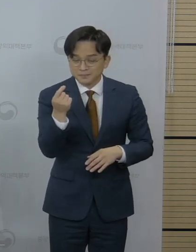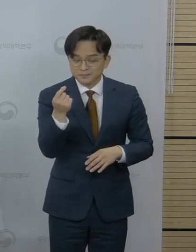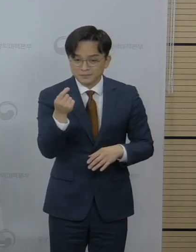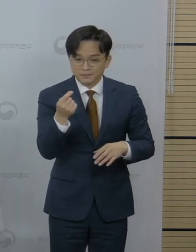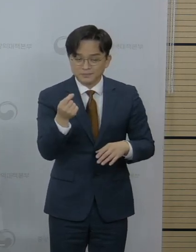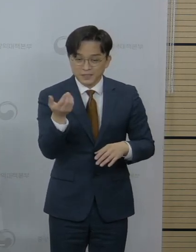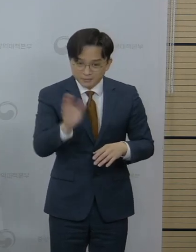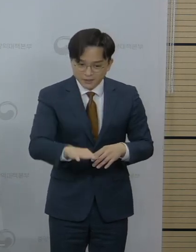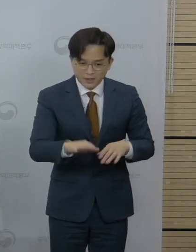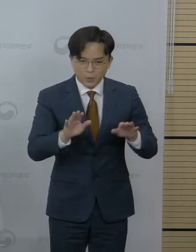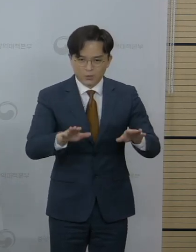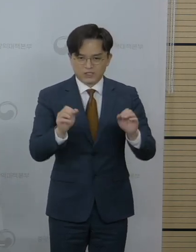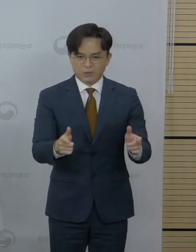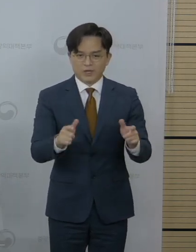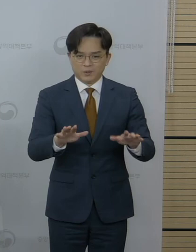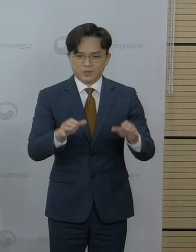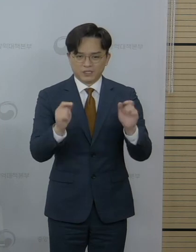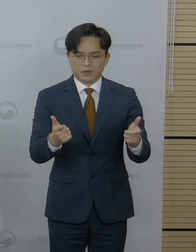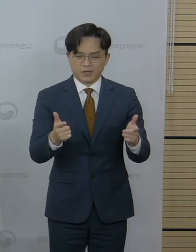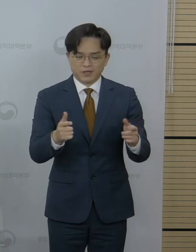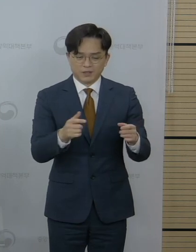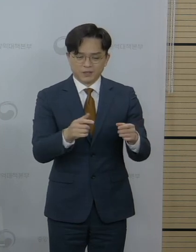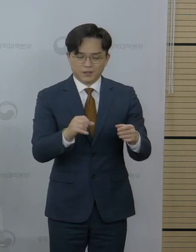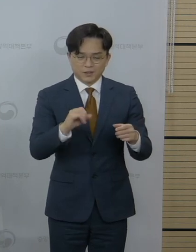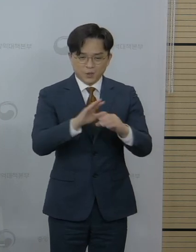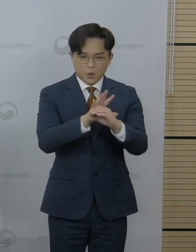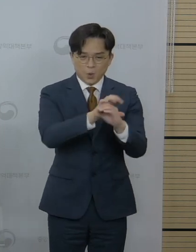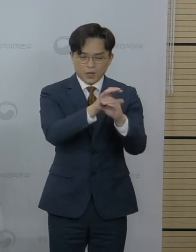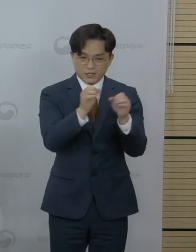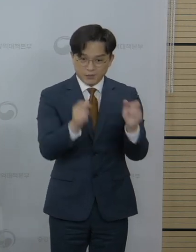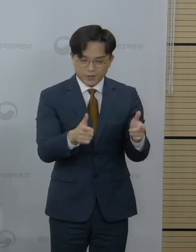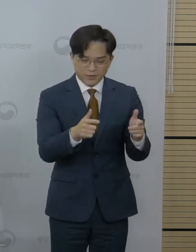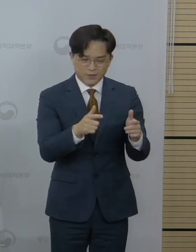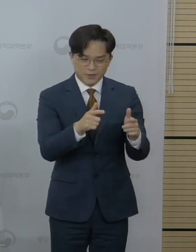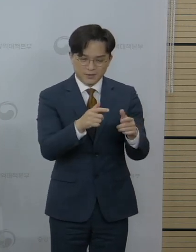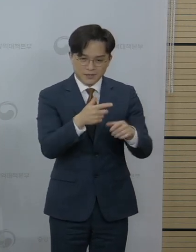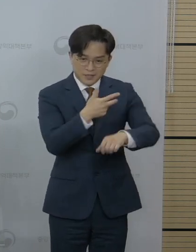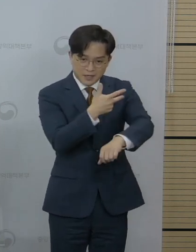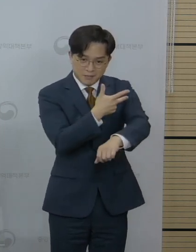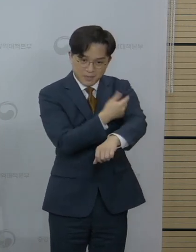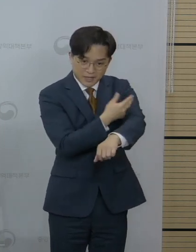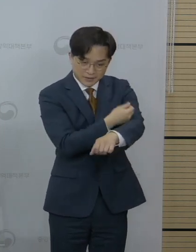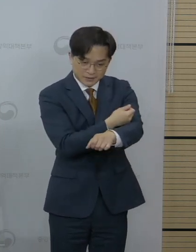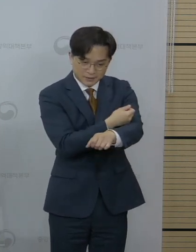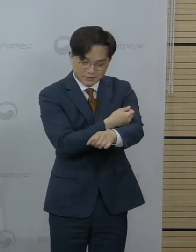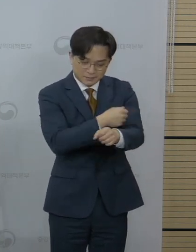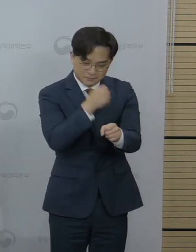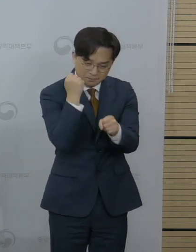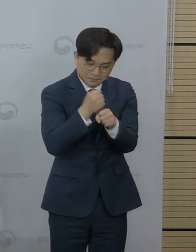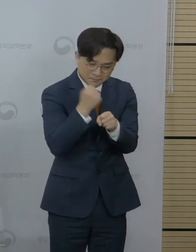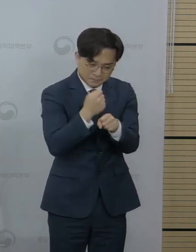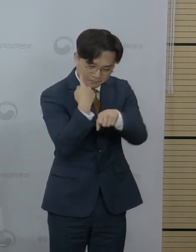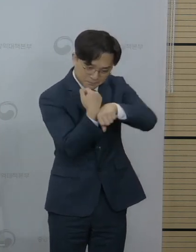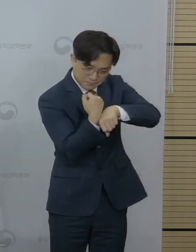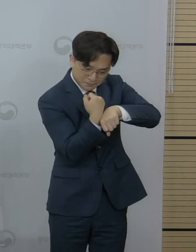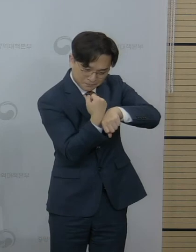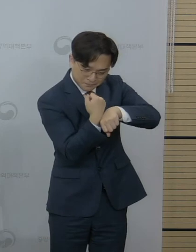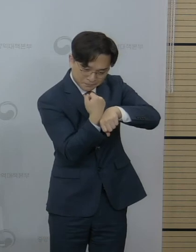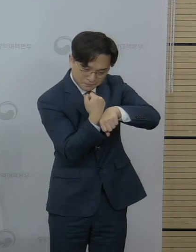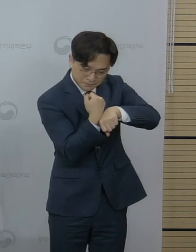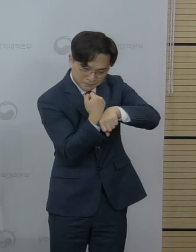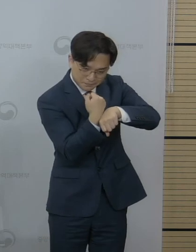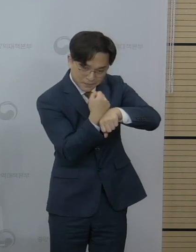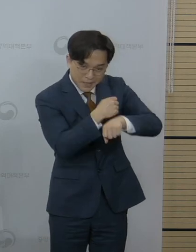가지게 되면 그 이후에 닥치는 상황은 대응할 수 있으리라고 믿고 있습니다. 추가적으로